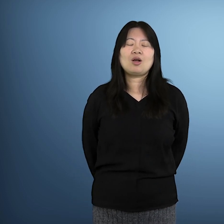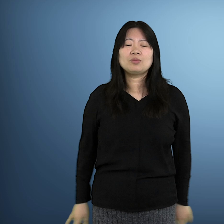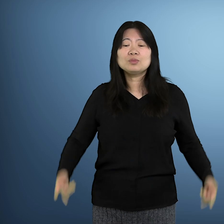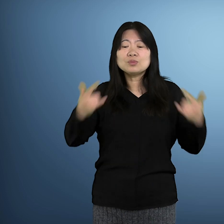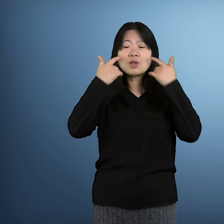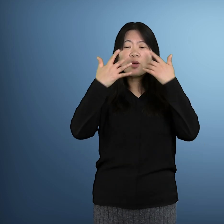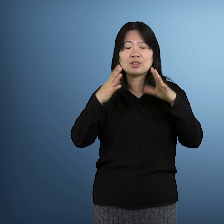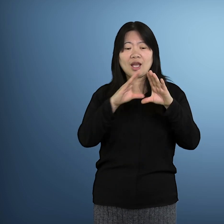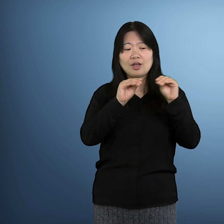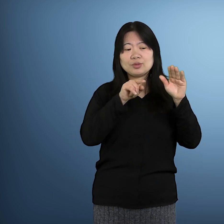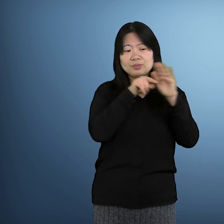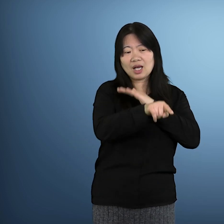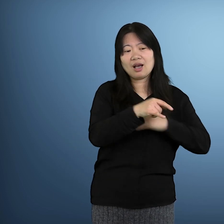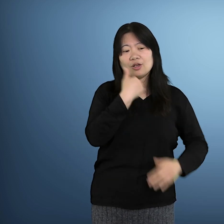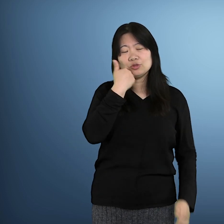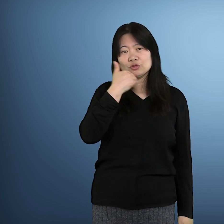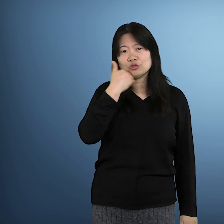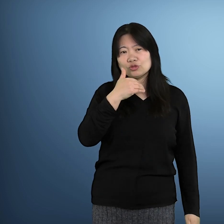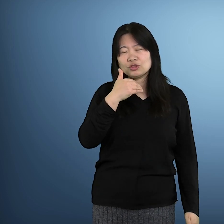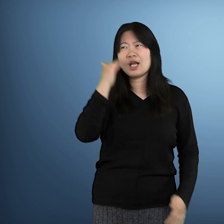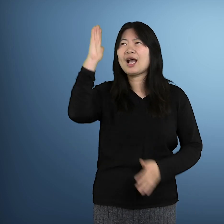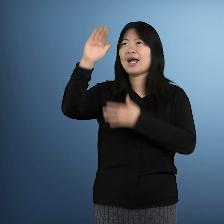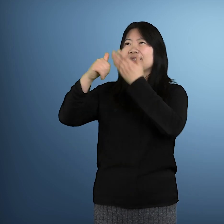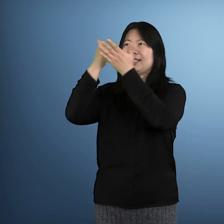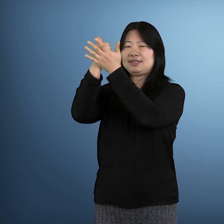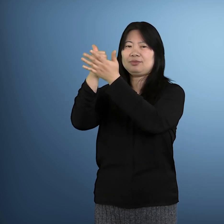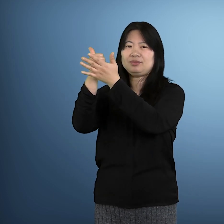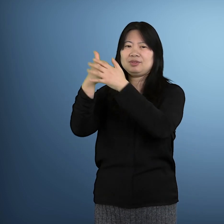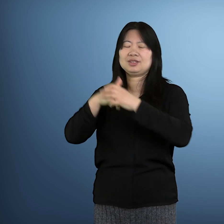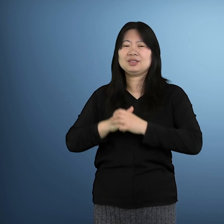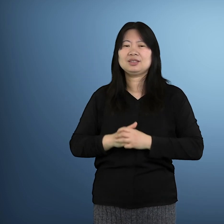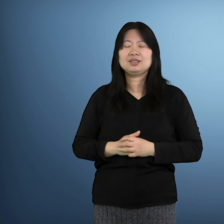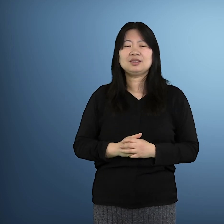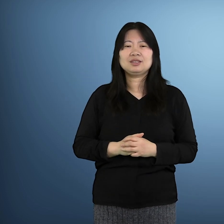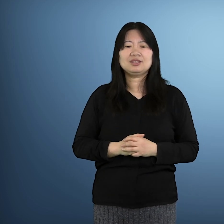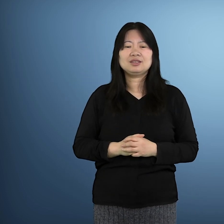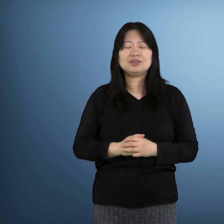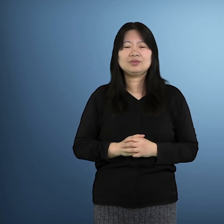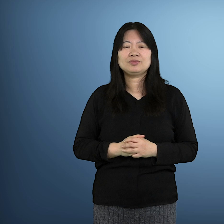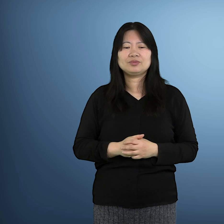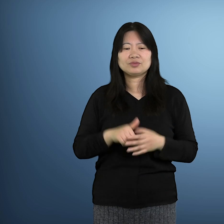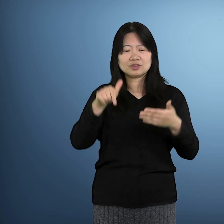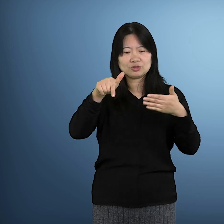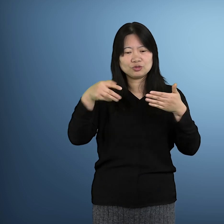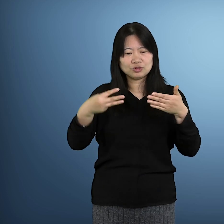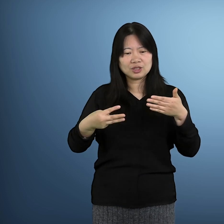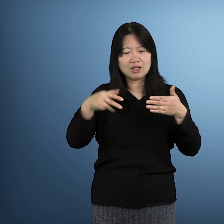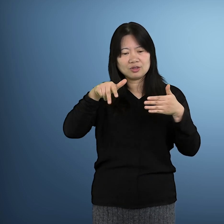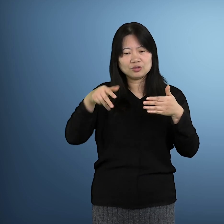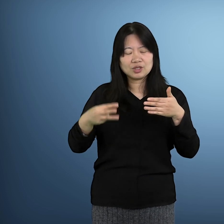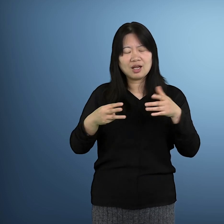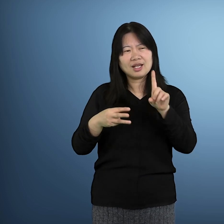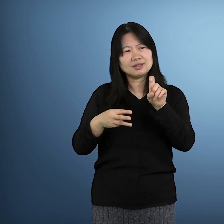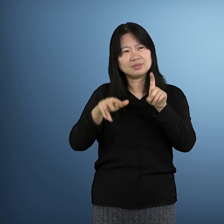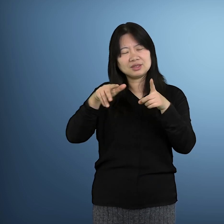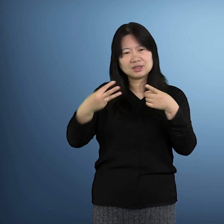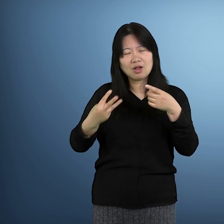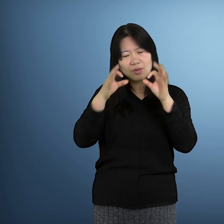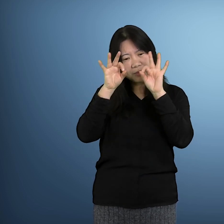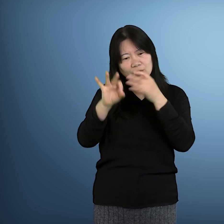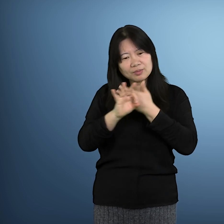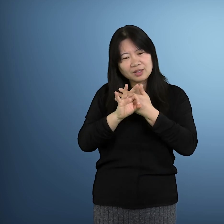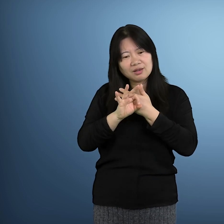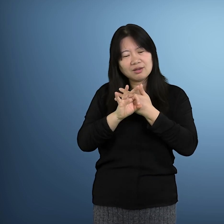분명히 애굽에 누가 내려가겠다 그랬어요? 하나님이. 근데 9절에 11절에